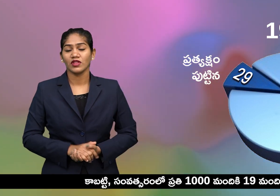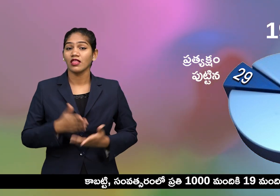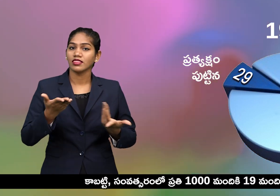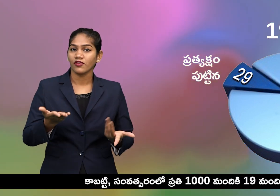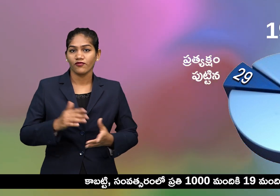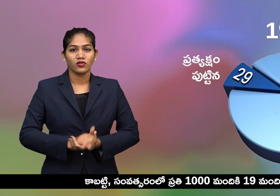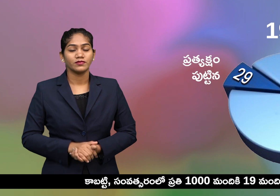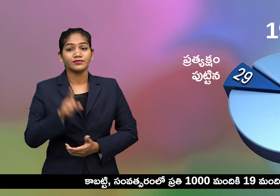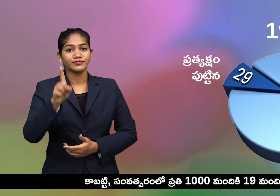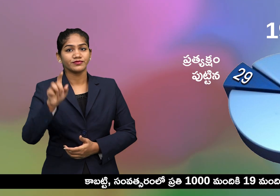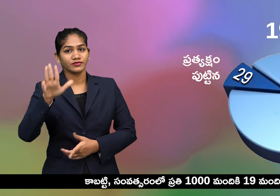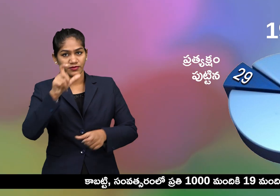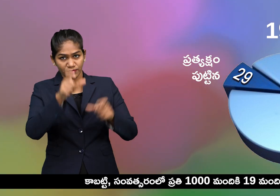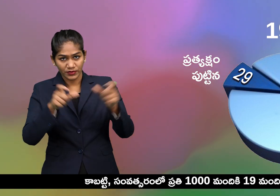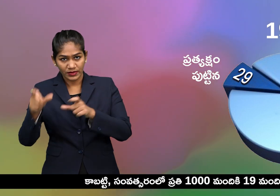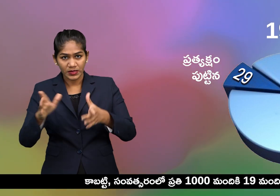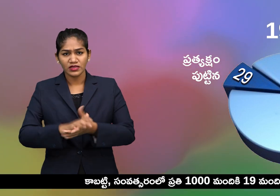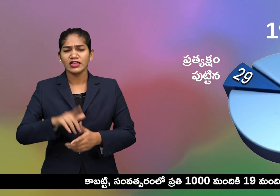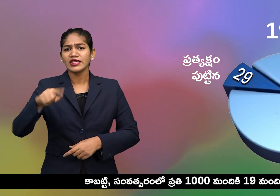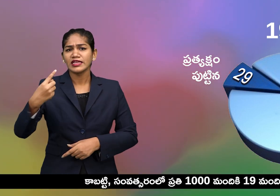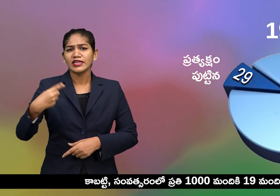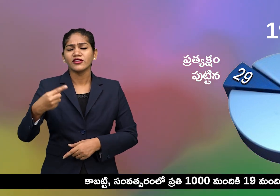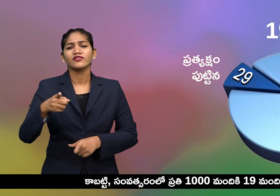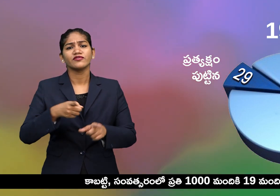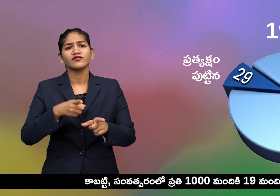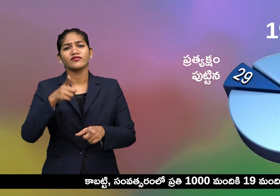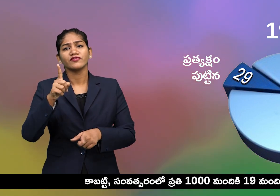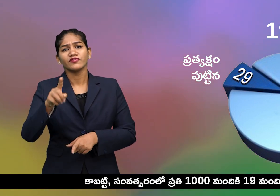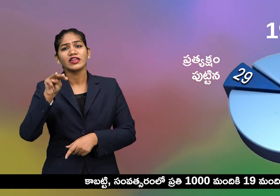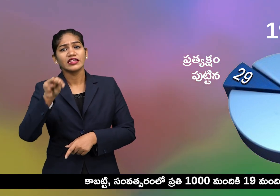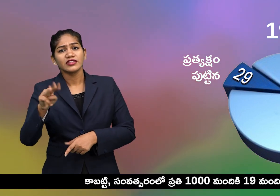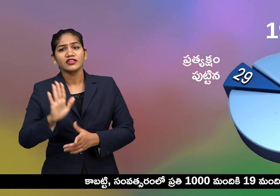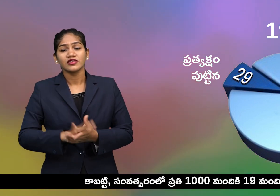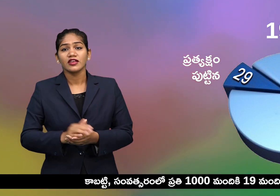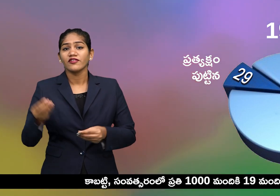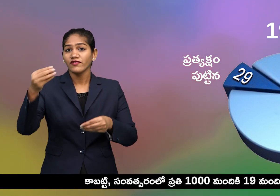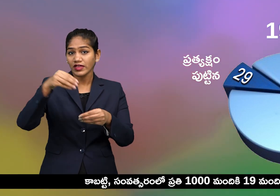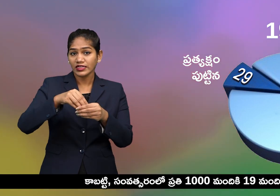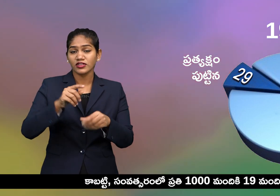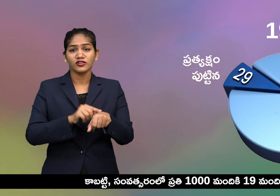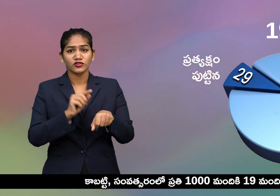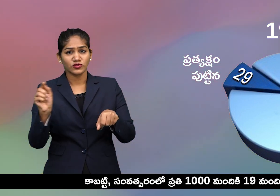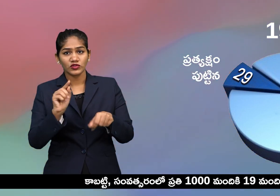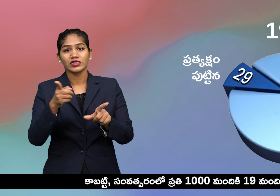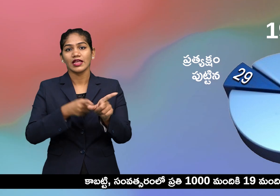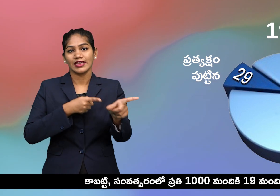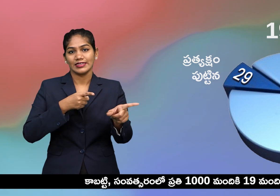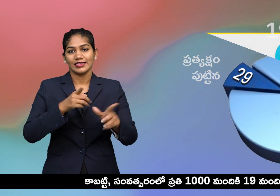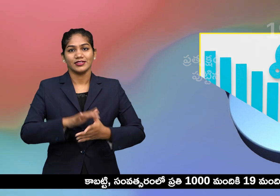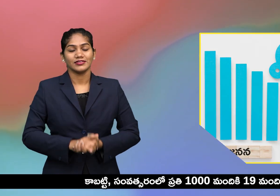అందువల్ల సంవత్సరంలో ప్రతి 1000 మందికి 19 మంది అదనంగా ఉన్నారు.